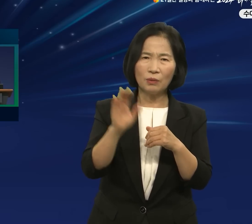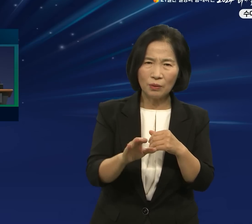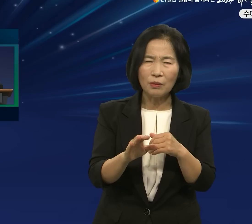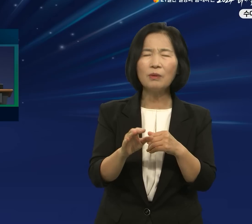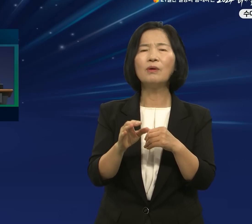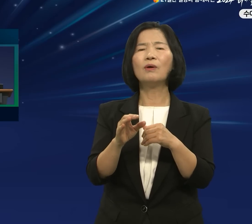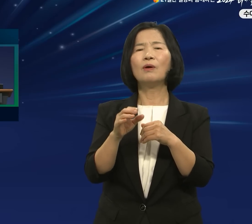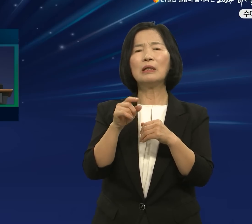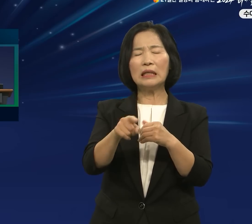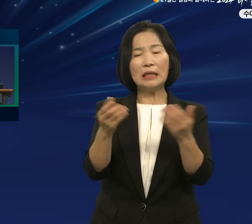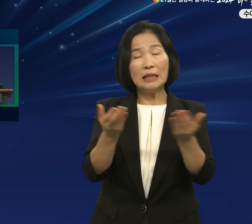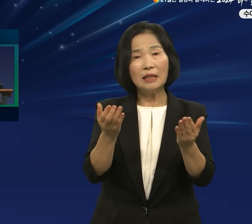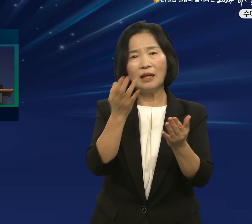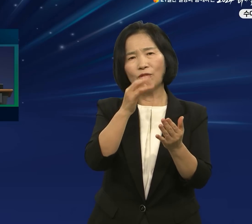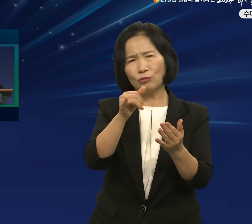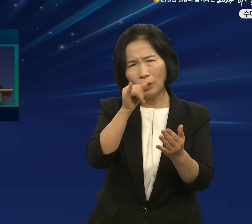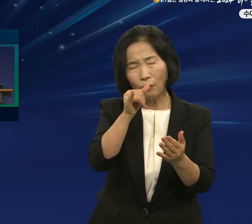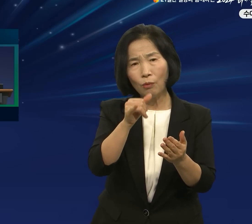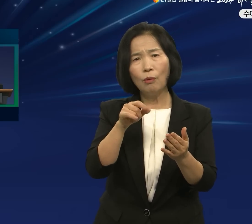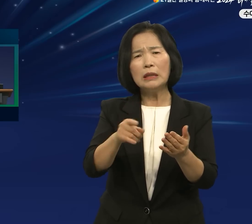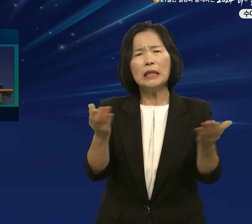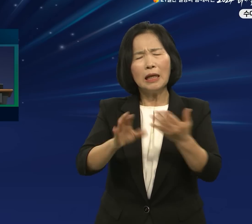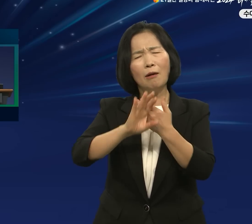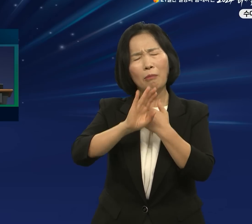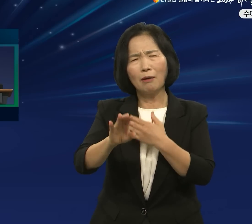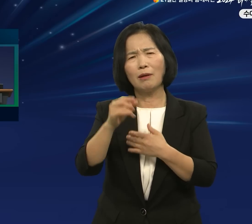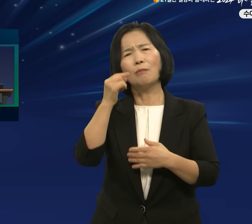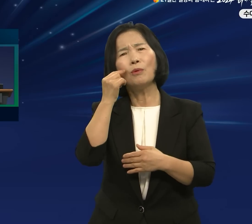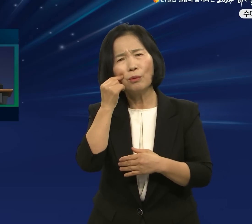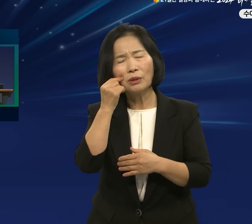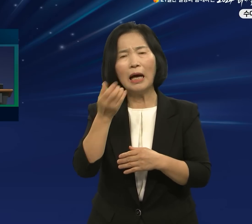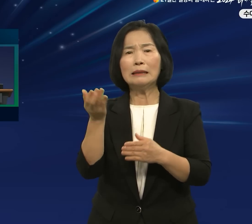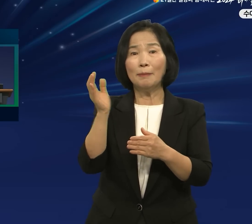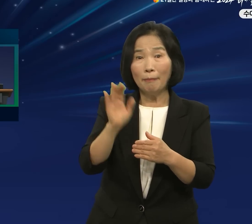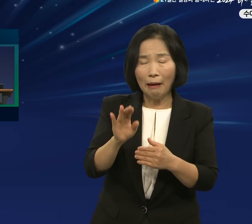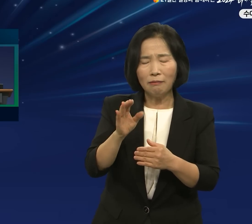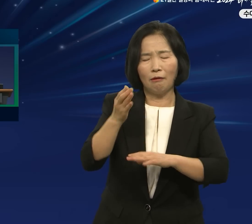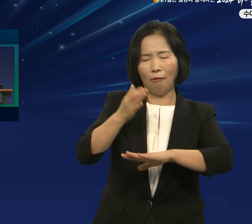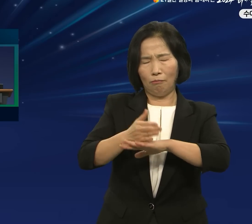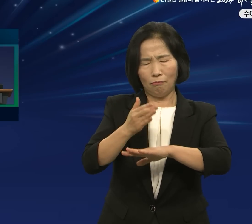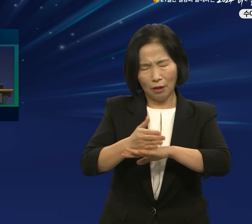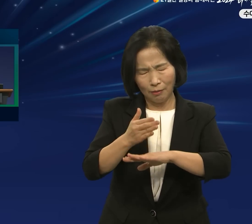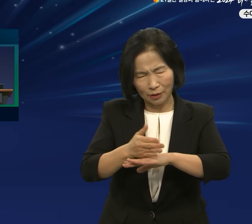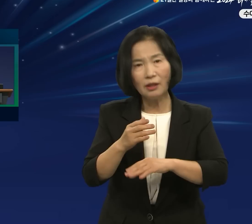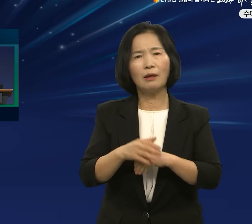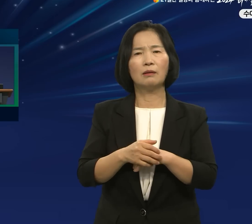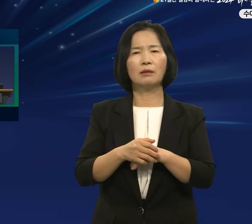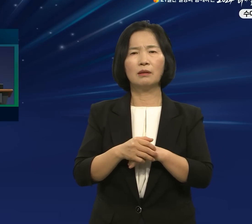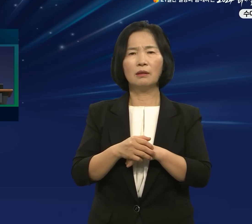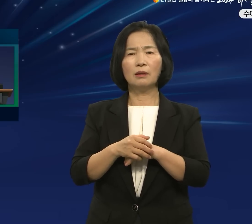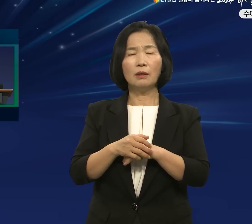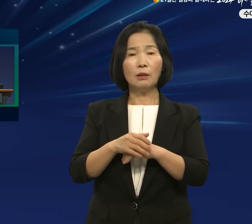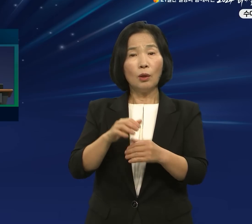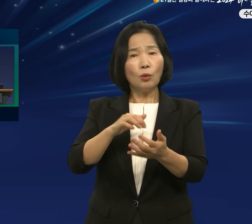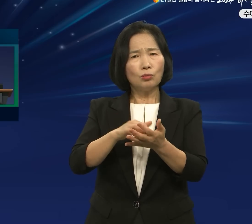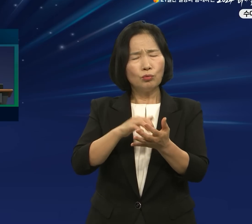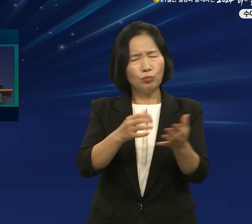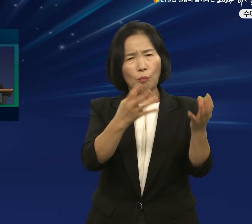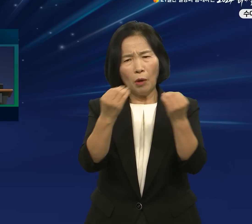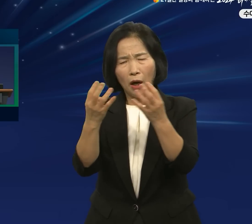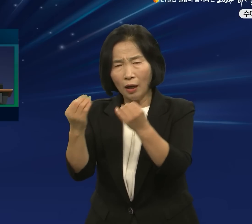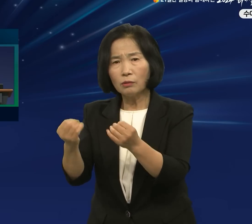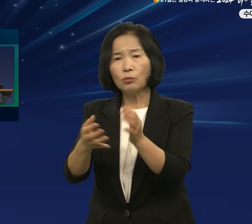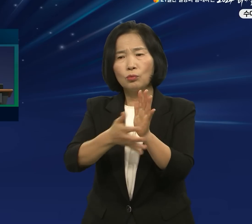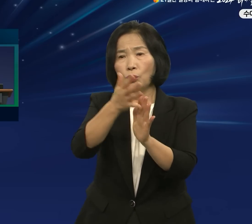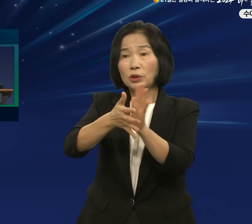이것밖에 할 수 없어서 감사할 뿐입니다. 수많은 도시